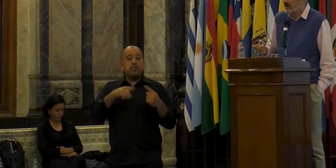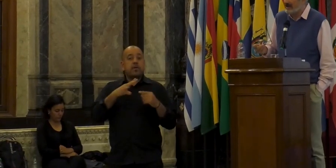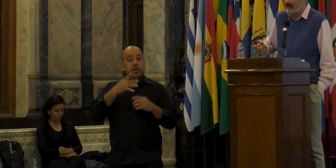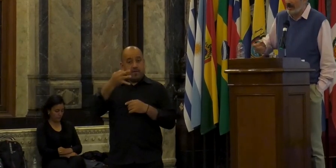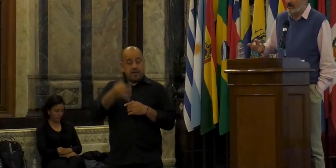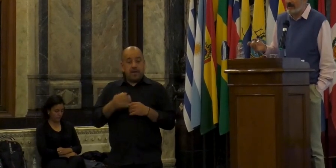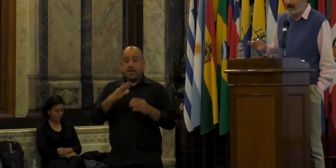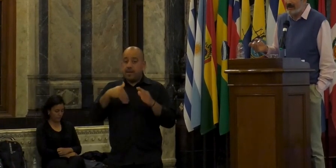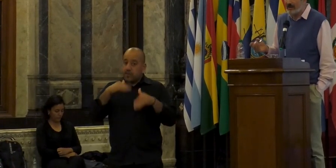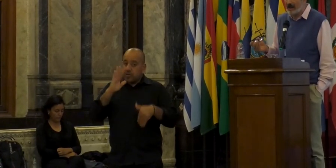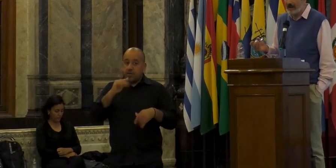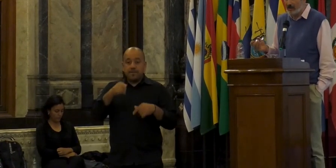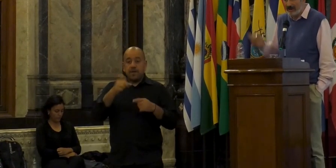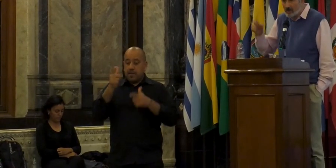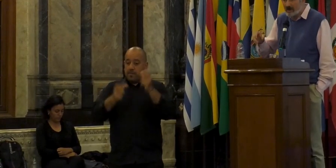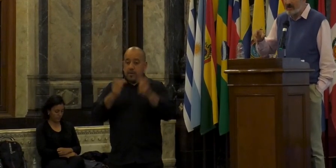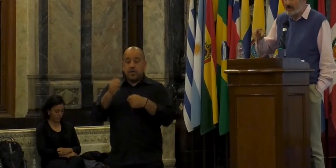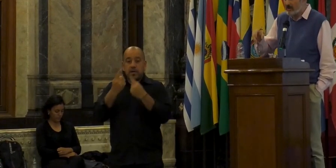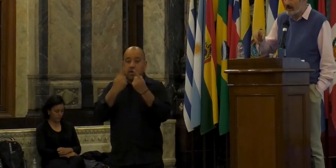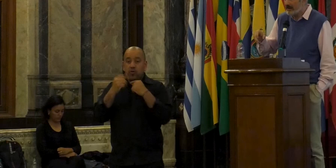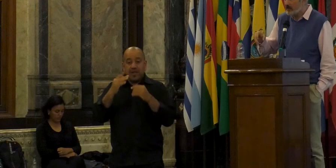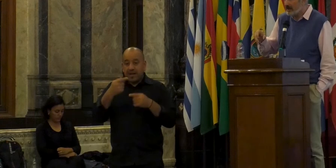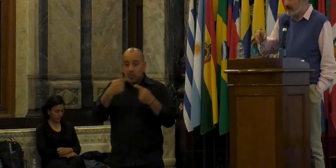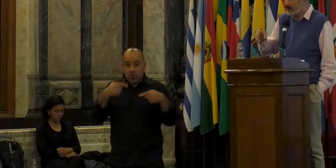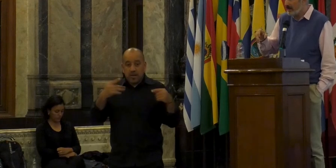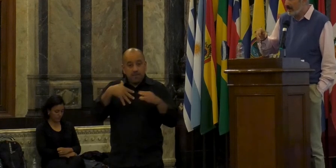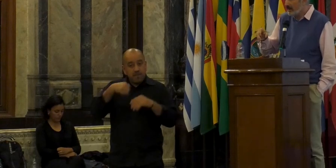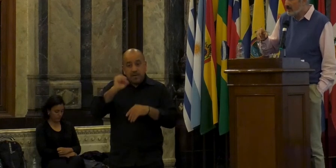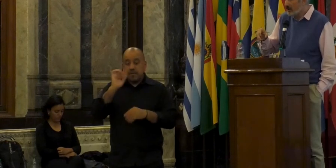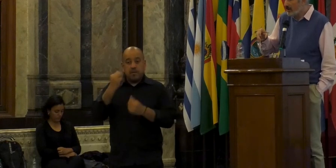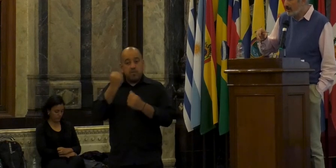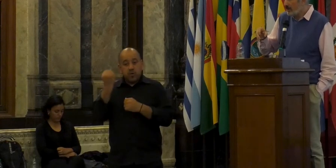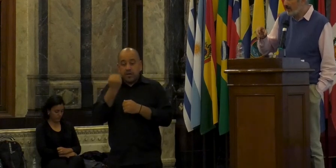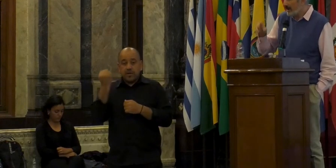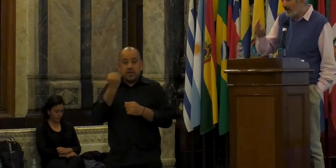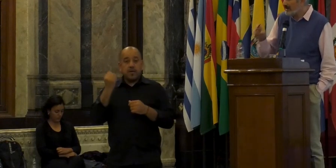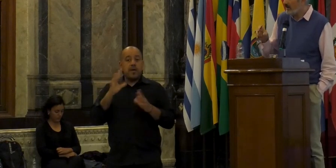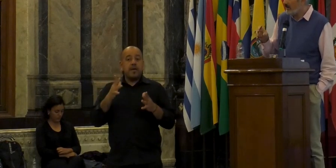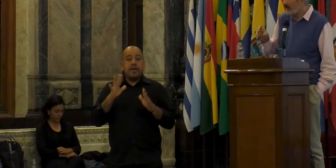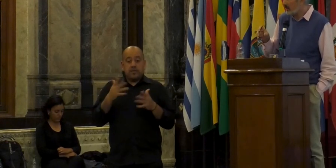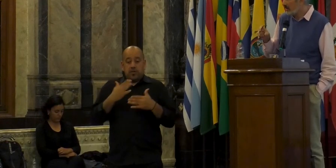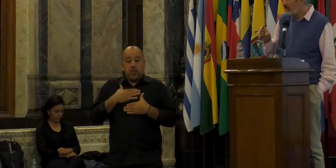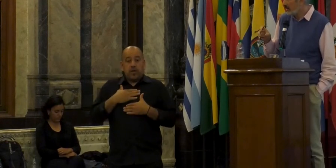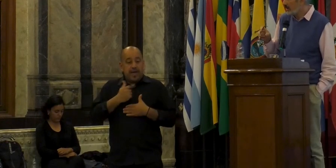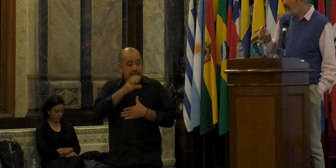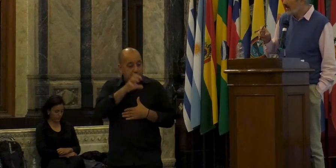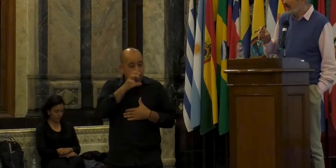cierto es que la mayor parte de la gente con la que hablo, las cosas más importantes de su vida son lo que le ha pasado al